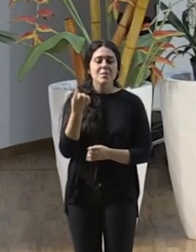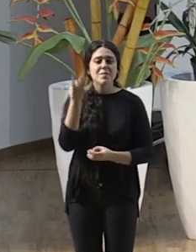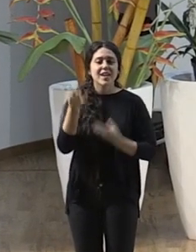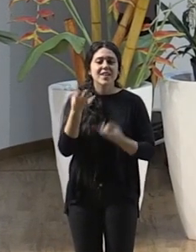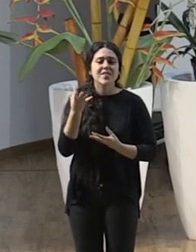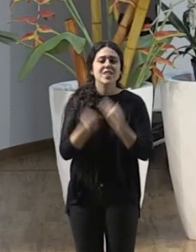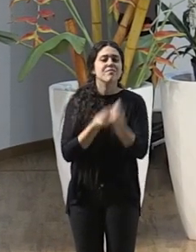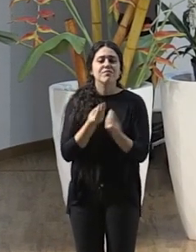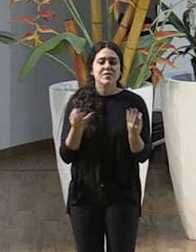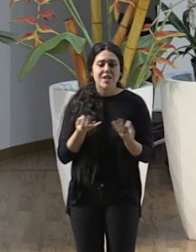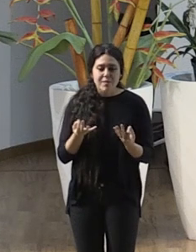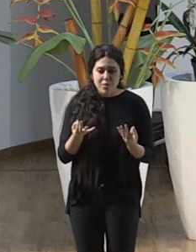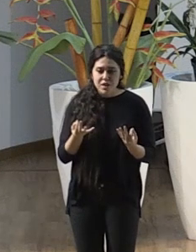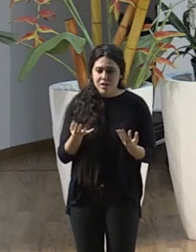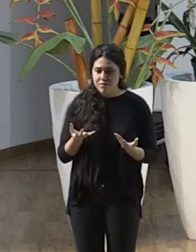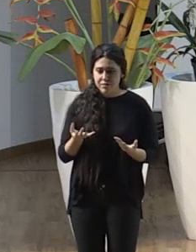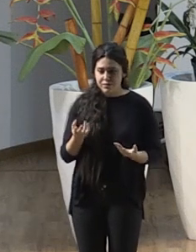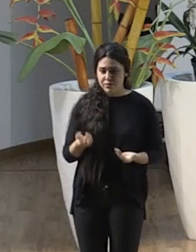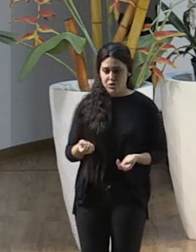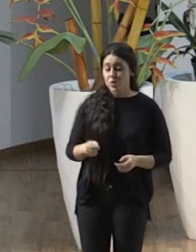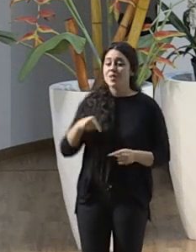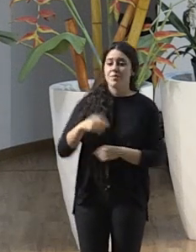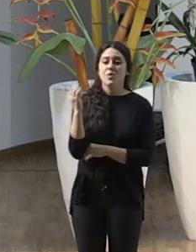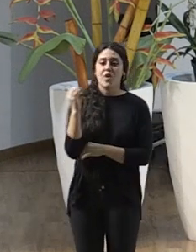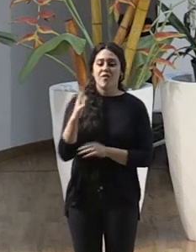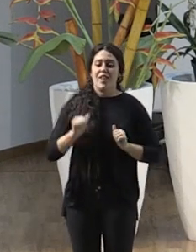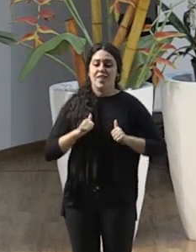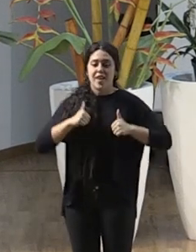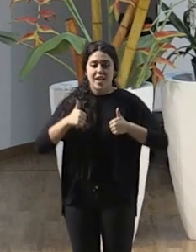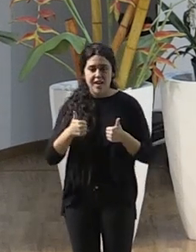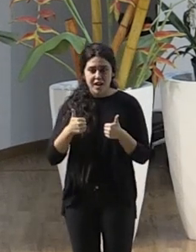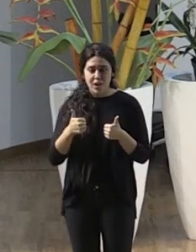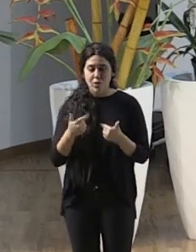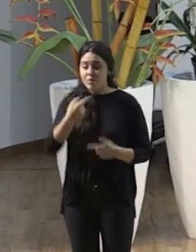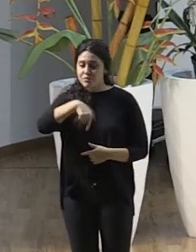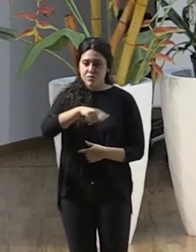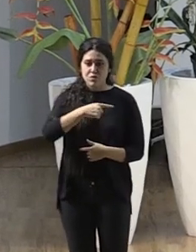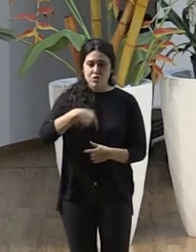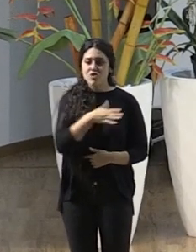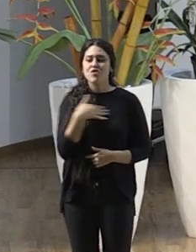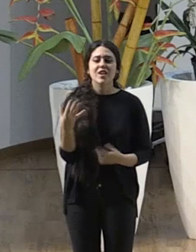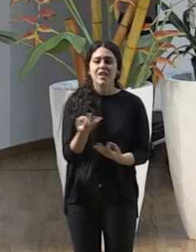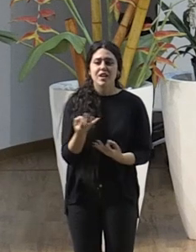que es lo que los congresos tradicionales, sería una conferencia inaugural, hemos